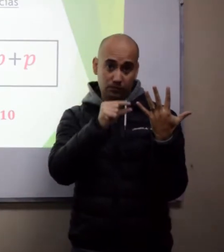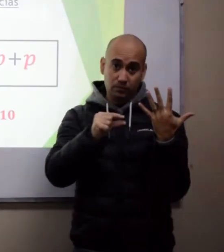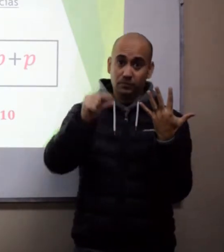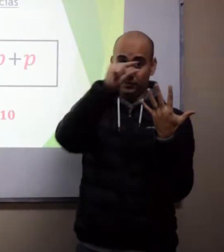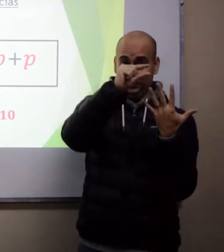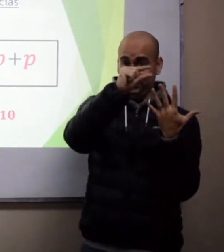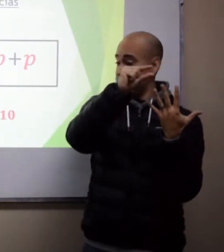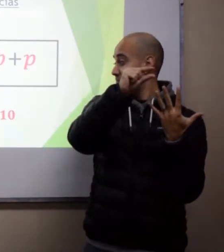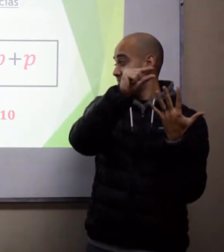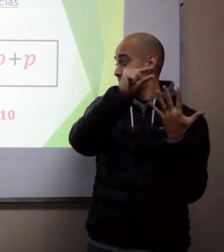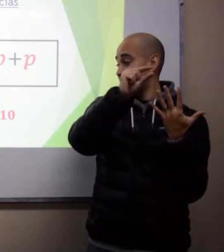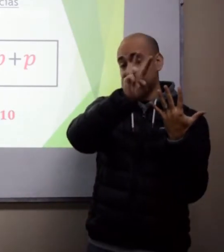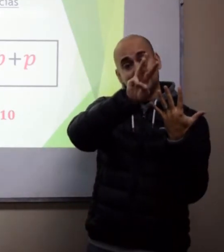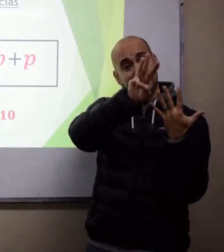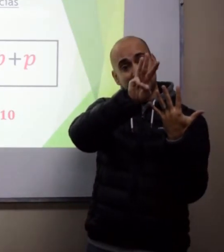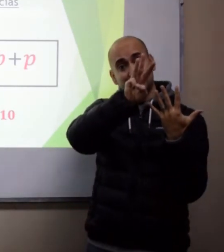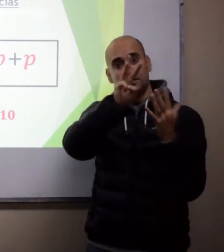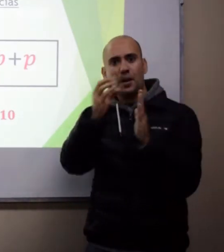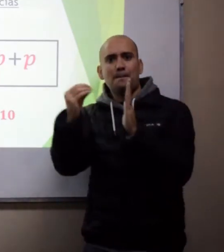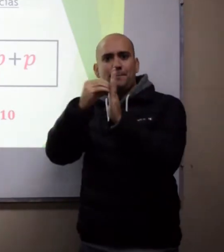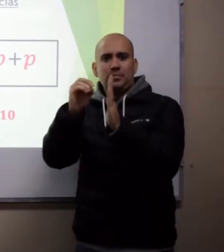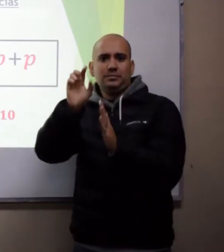y sumo 3 más 7,